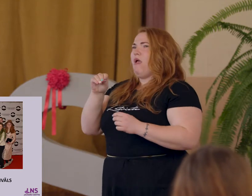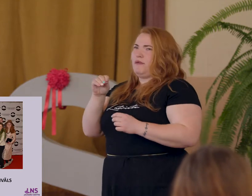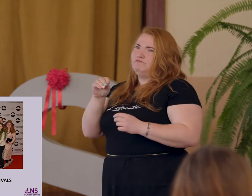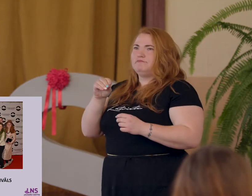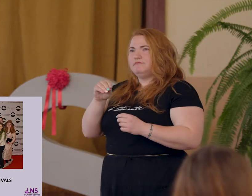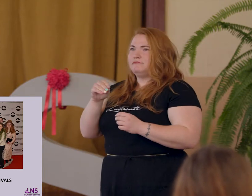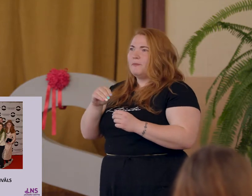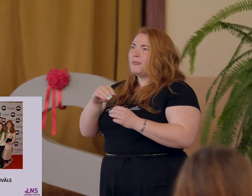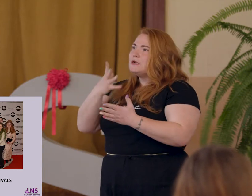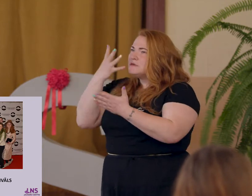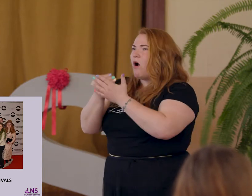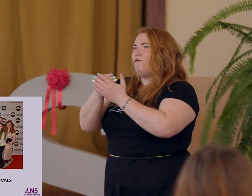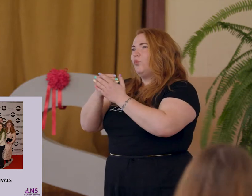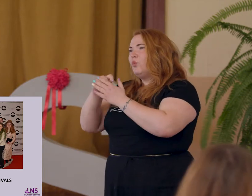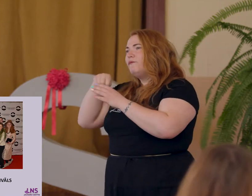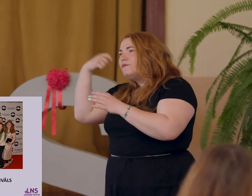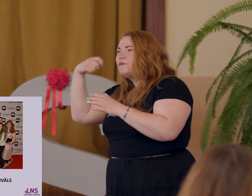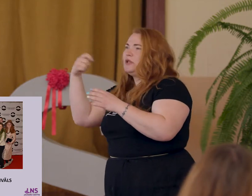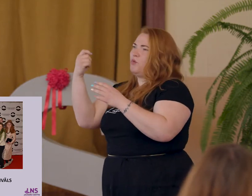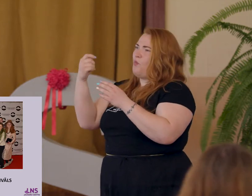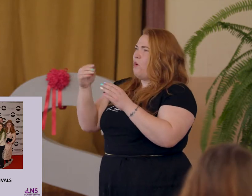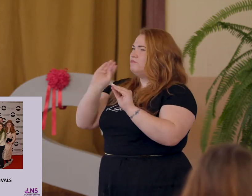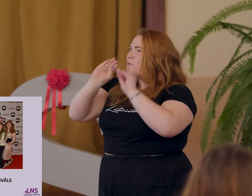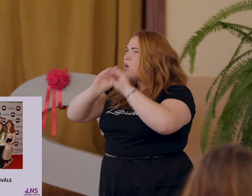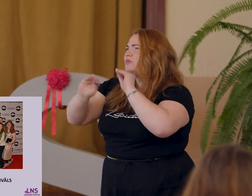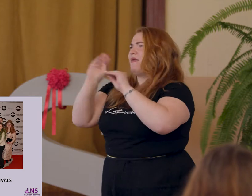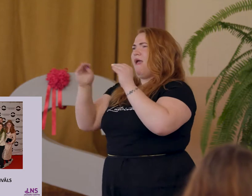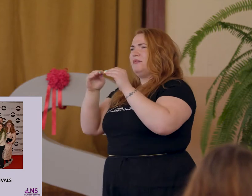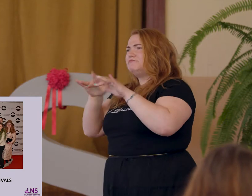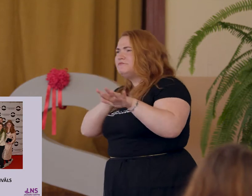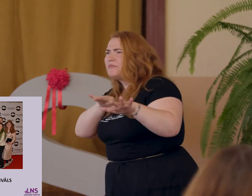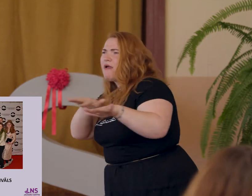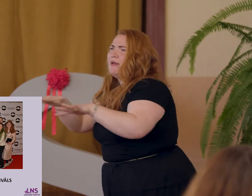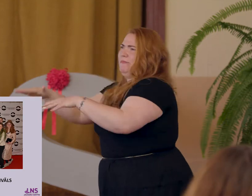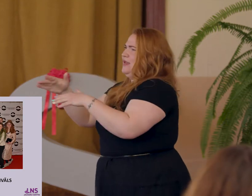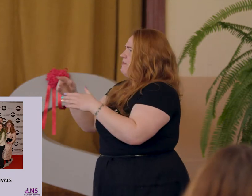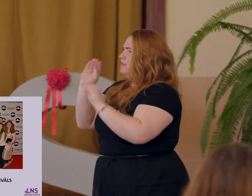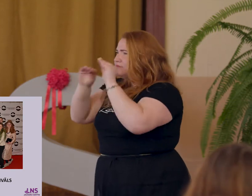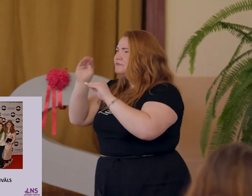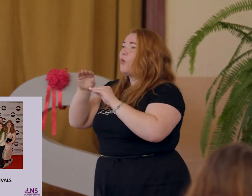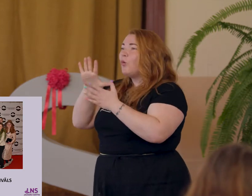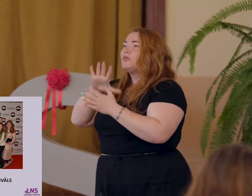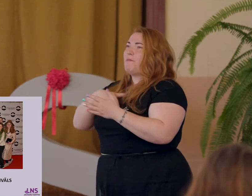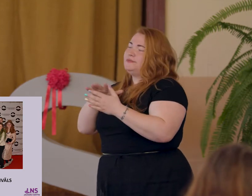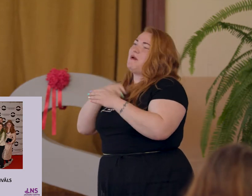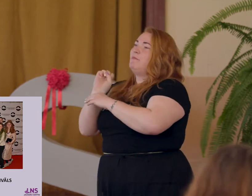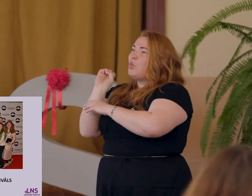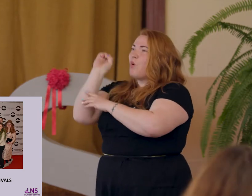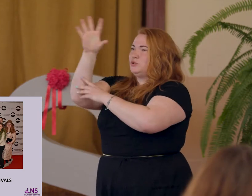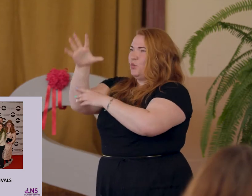bija iespēja parādīt savu filmu, montēt darbību. Kā. Un pēc